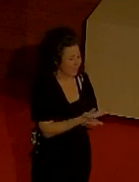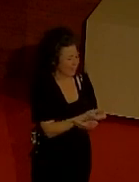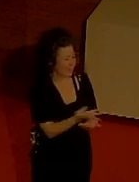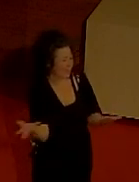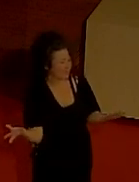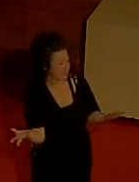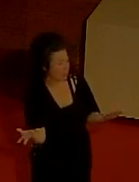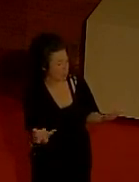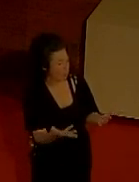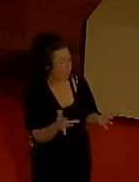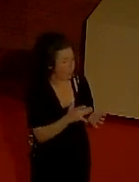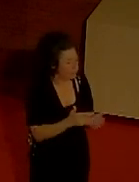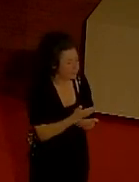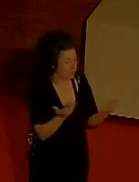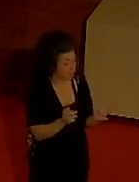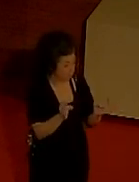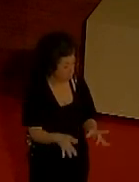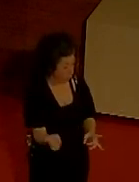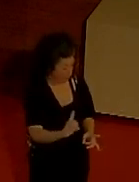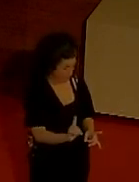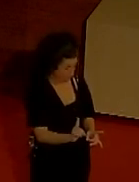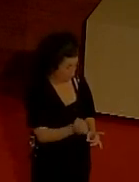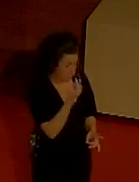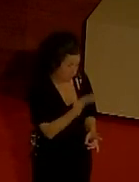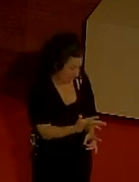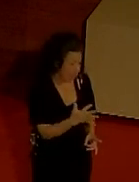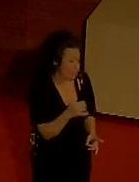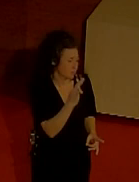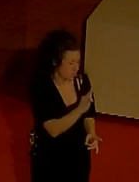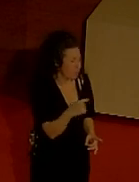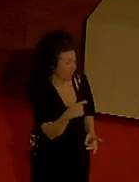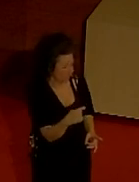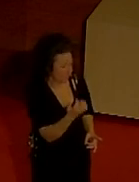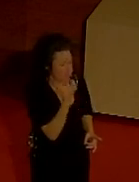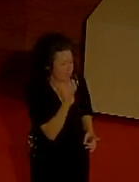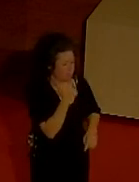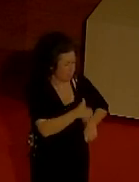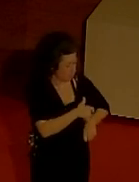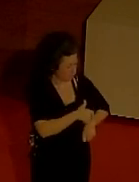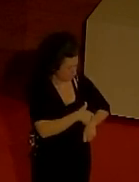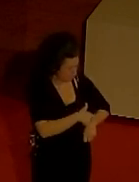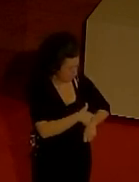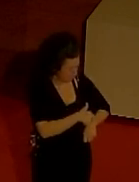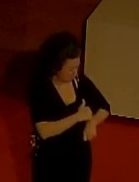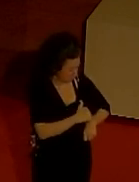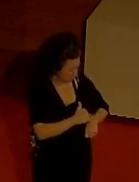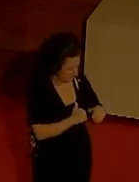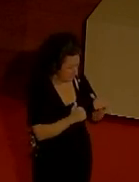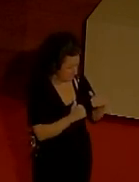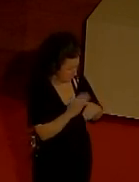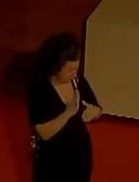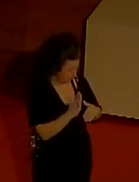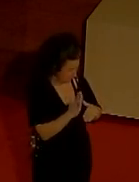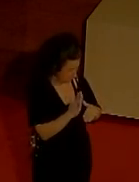mal. Para bien, porque tenemos más tiempo. Por ejemplo, cuando fuimos a cubrir Ucrania, estuvimos 2 semanas, las 2 primeras semanas de la invasión de